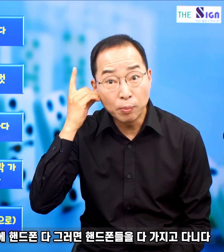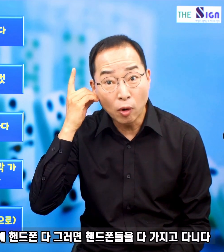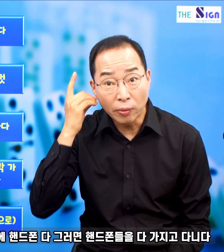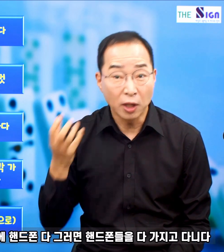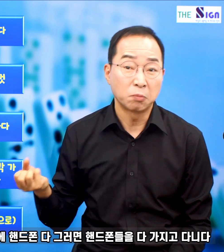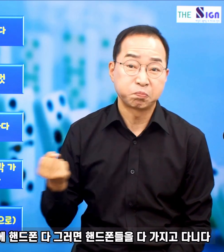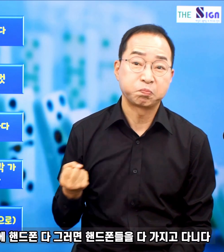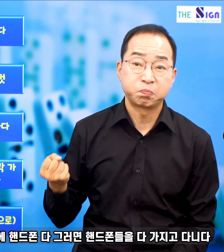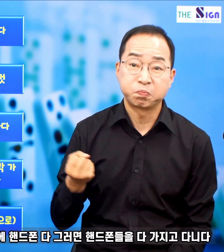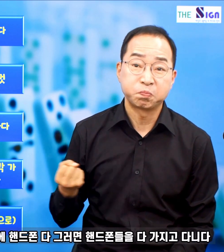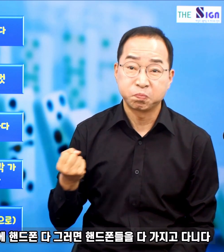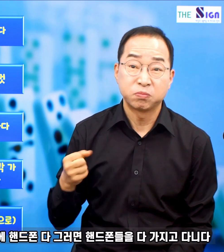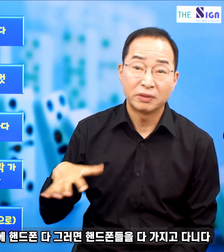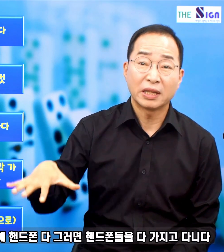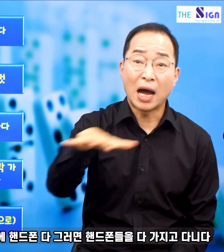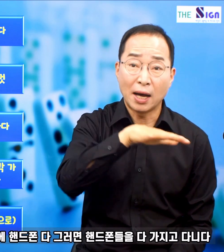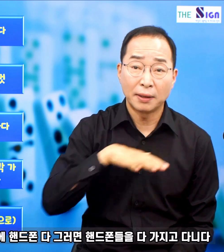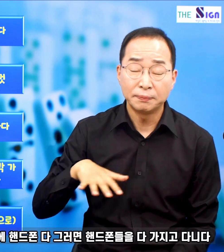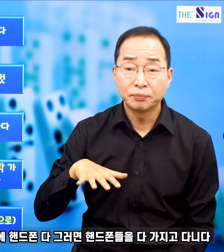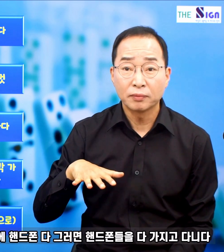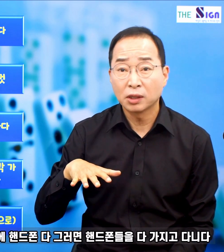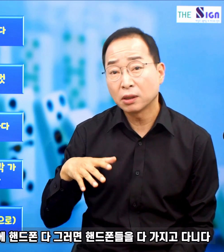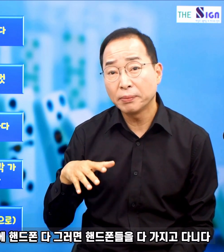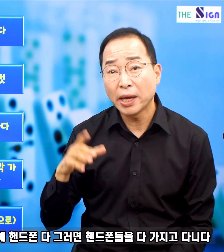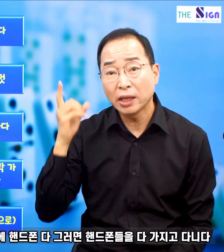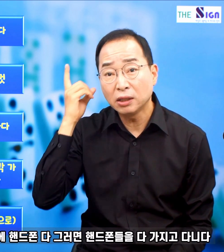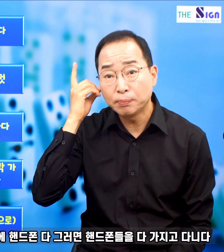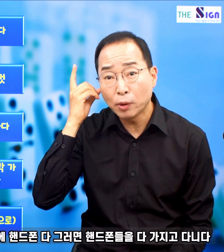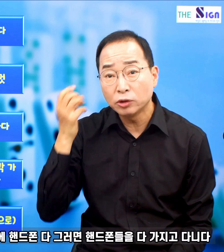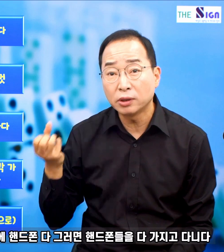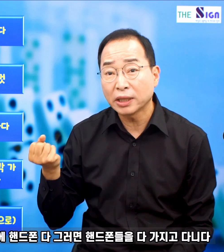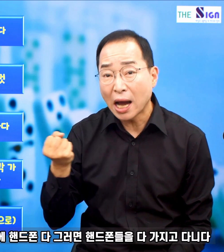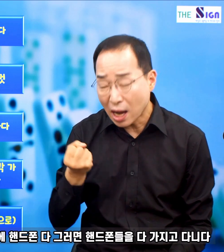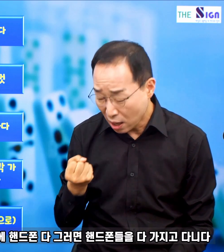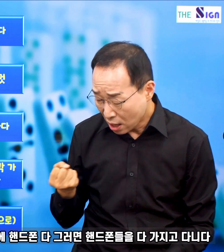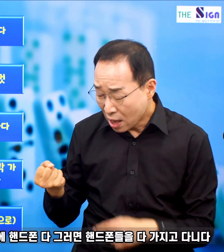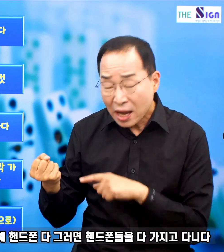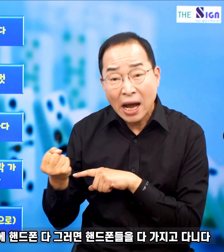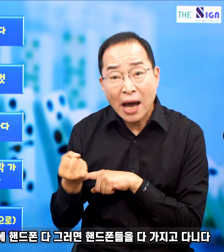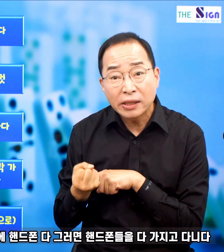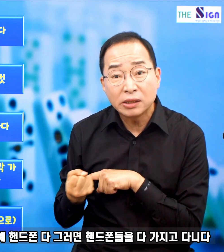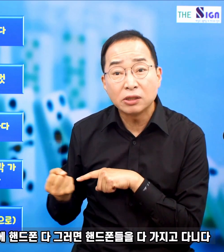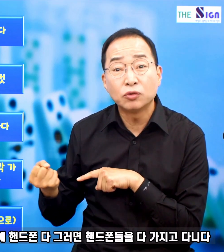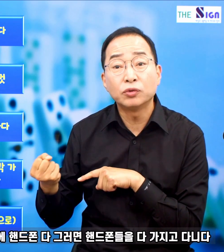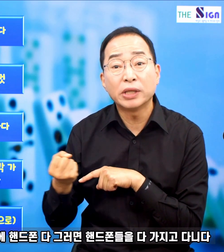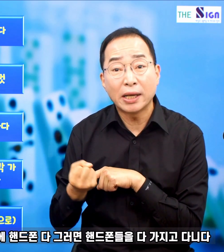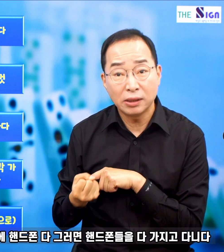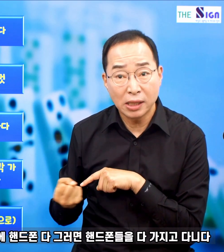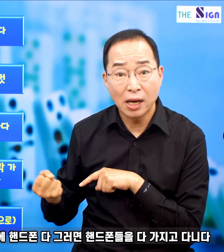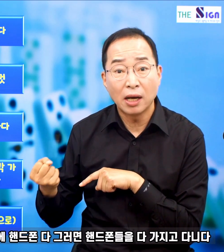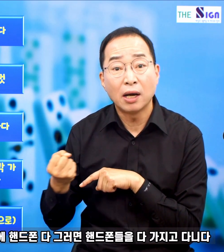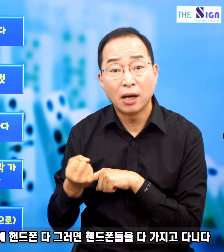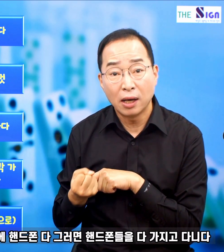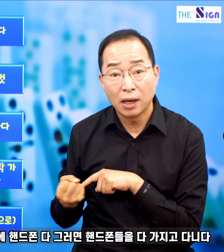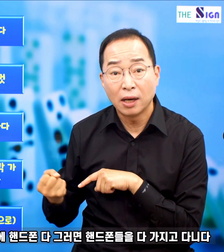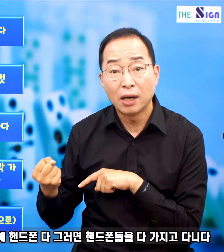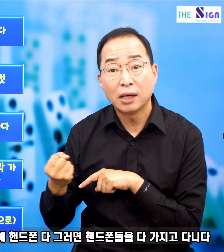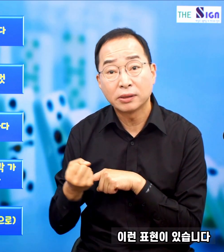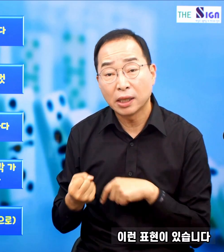핸드폰 다 그러면 핸드폰들을 다 가지고 다니다. 자, 이런